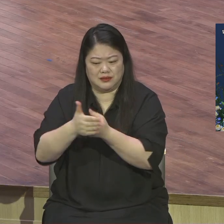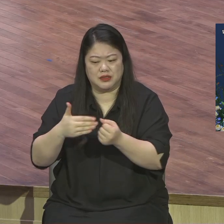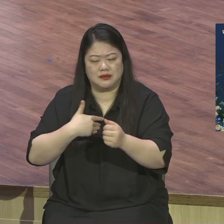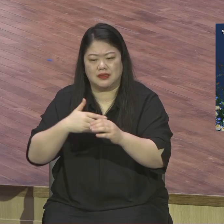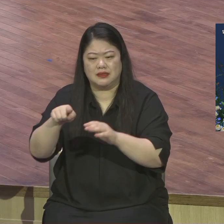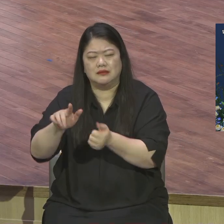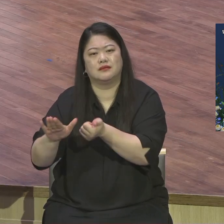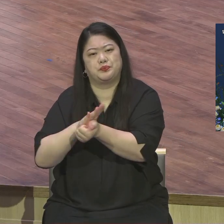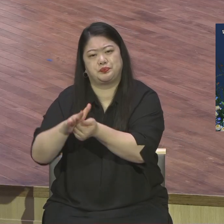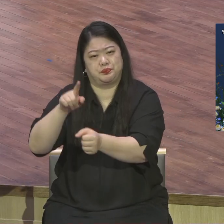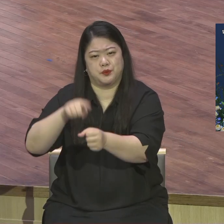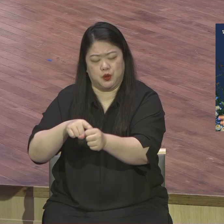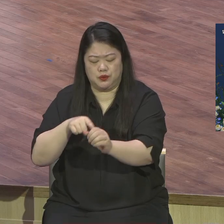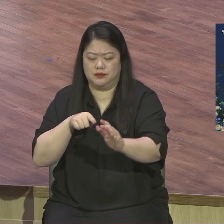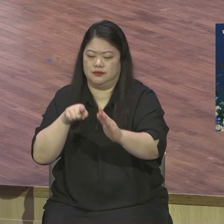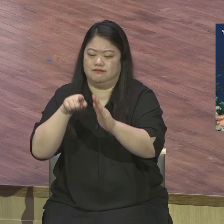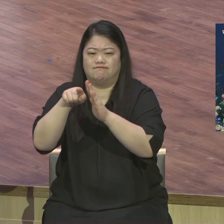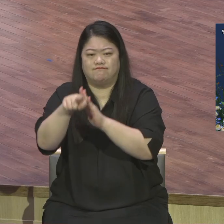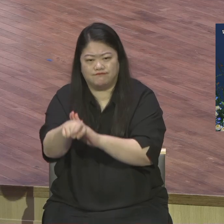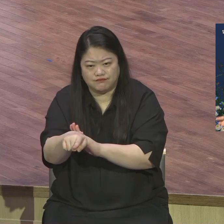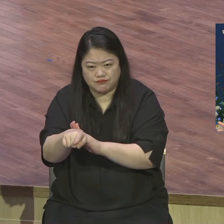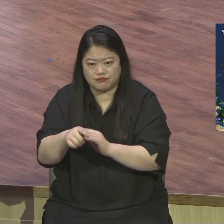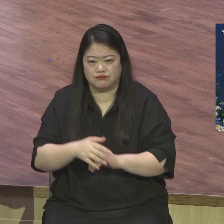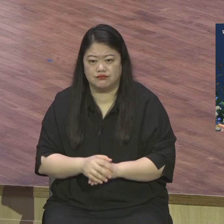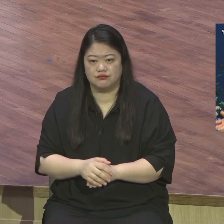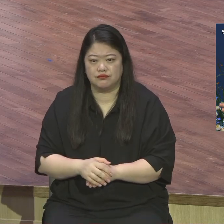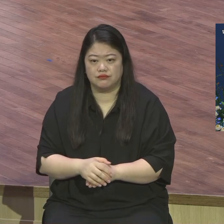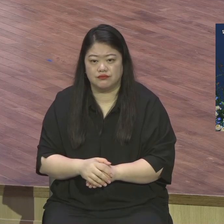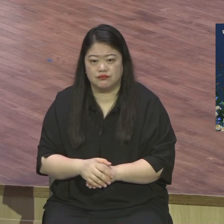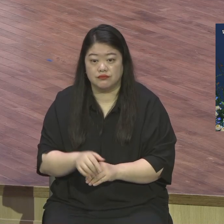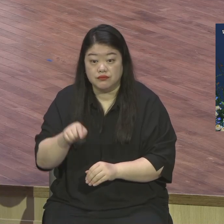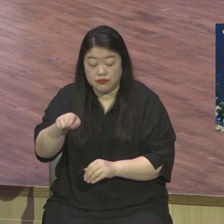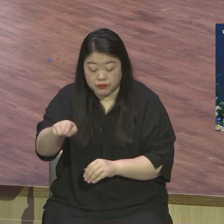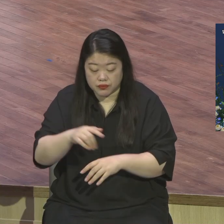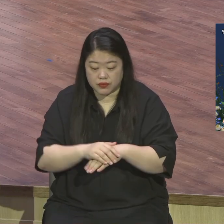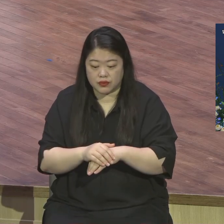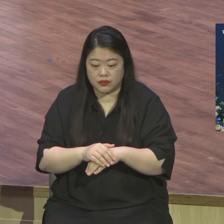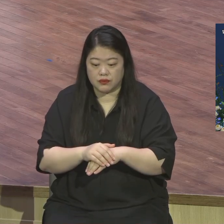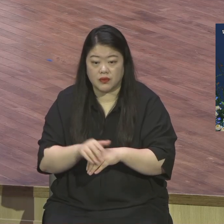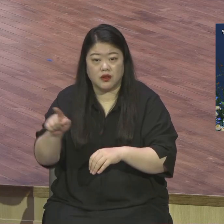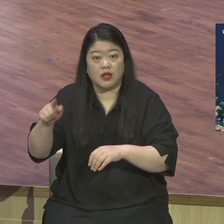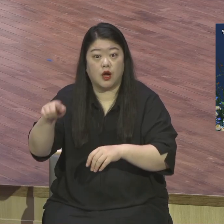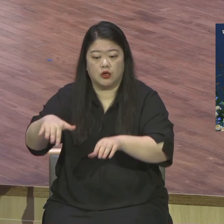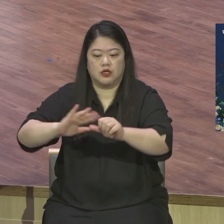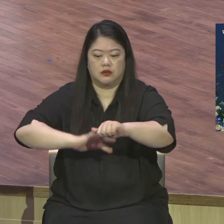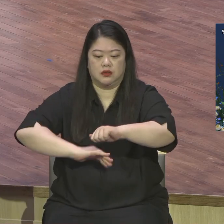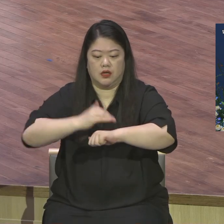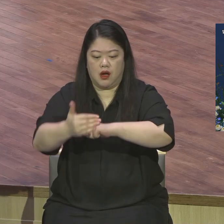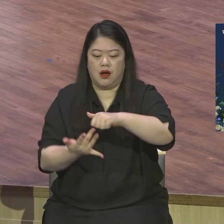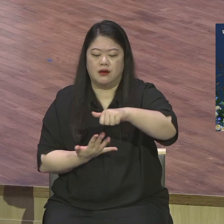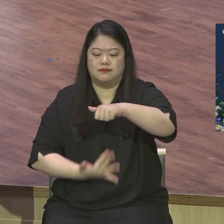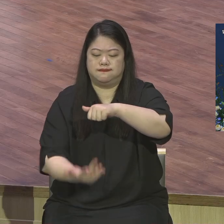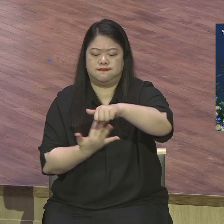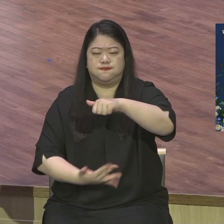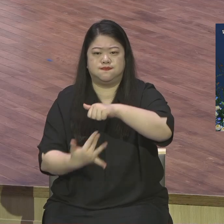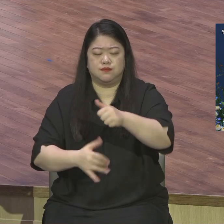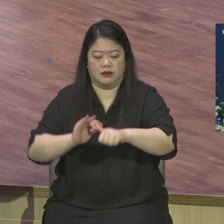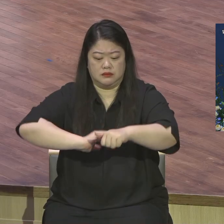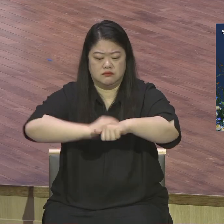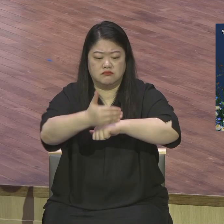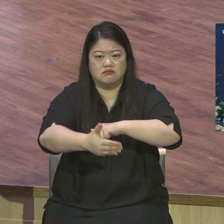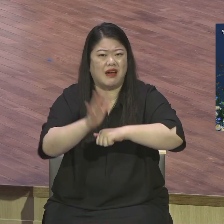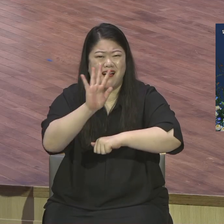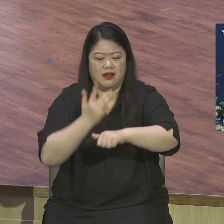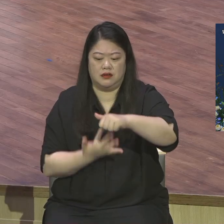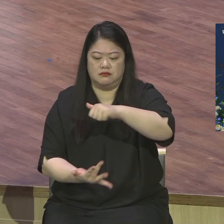장례식장에 막 그냥 시신들이 와서 거기는 다 이렇게 화장을 하니까요. 화장을 다 그렇게